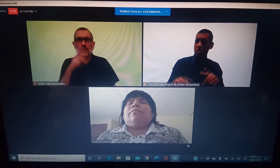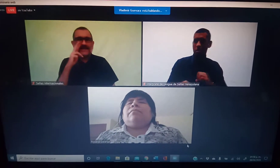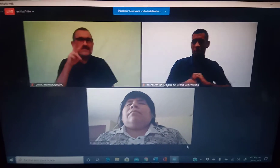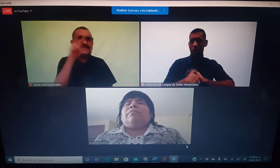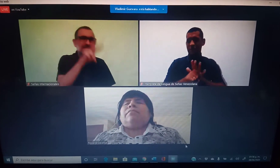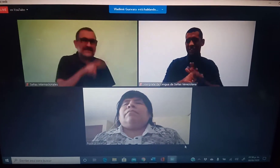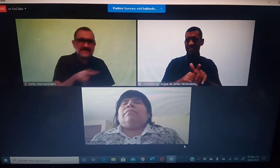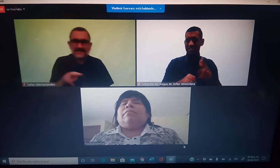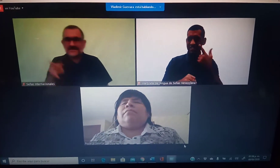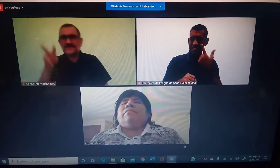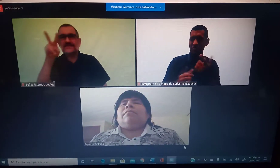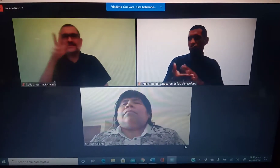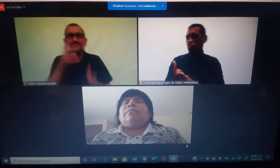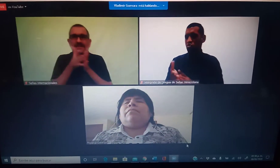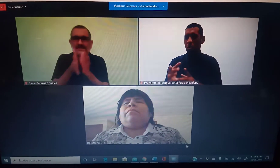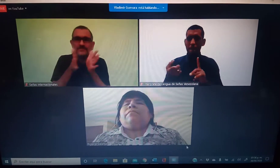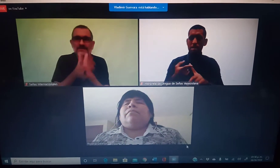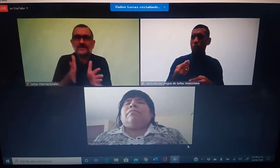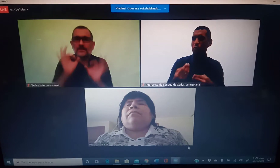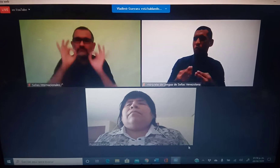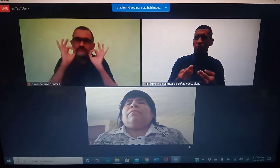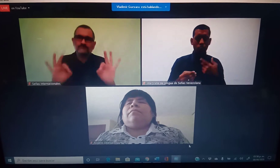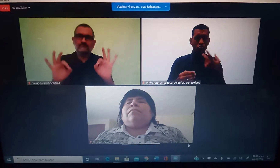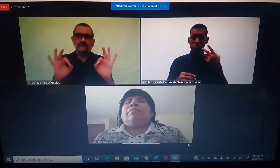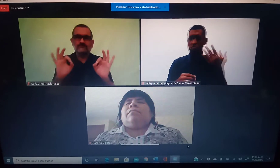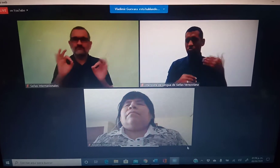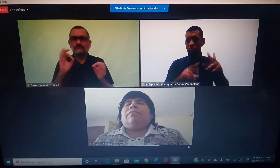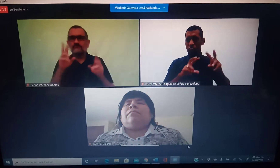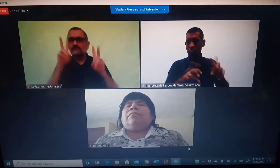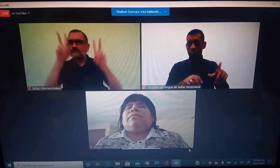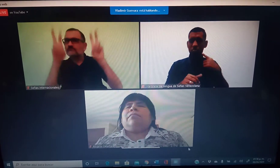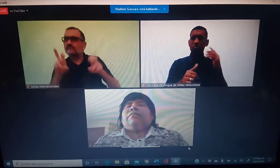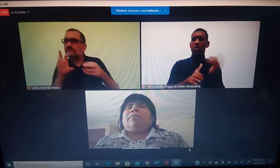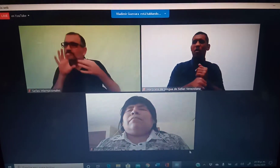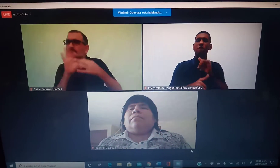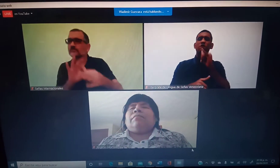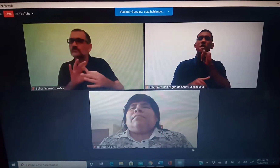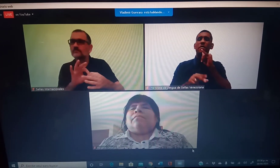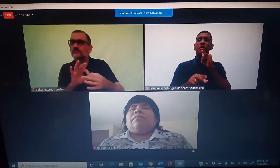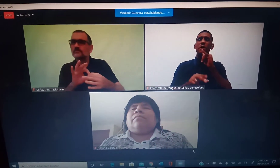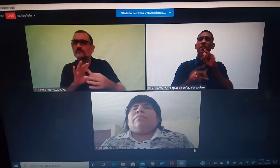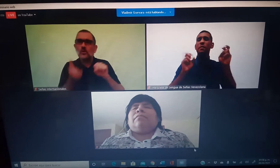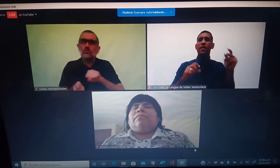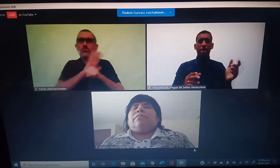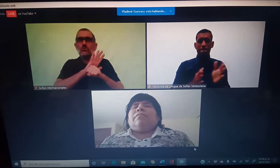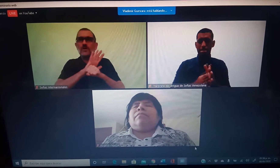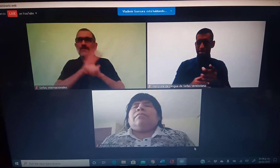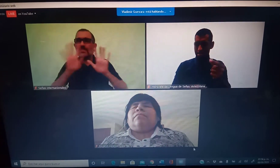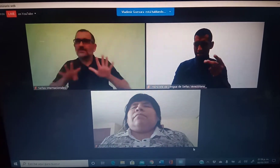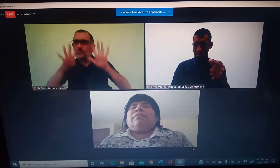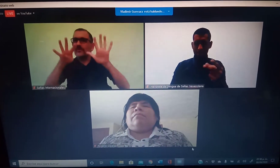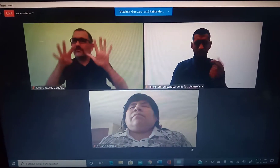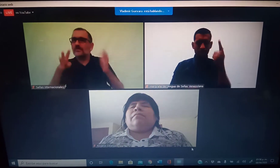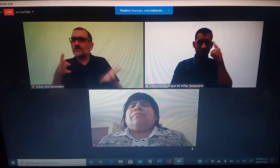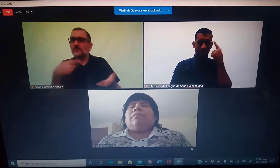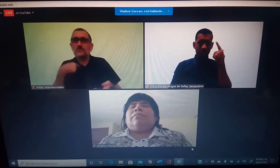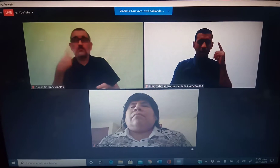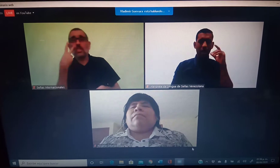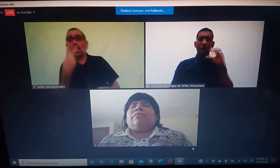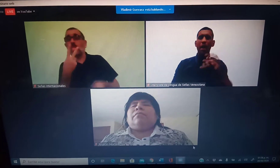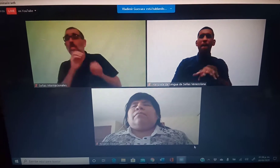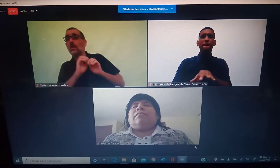allí estuve viendo una información sobre una especie de brazalete que se coloca